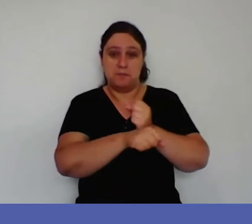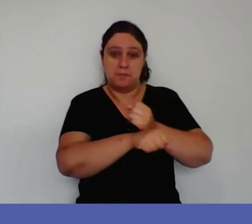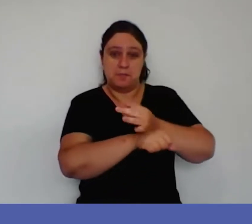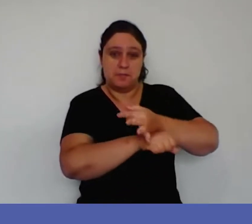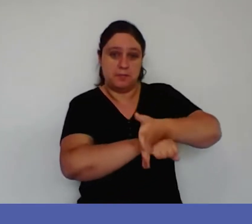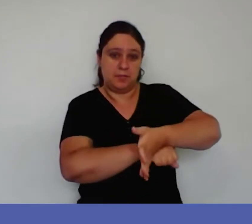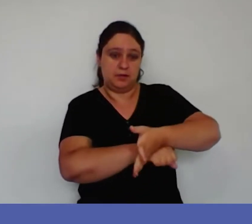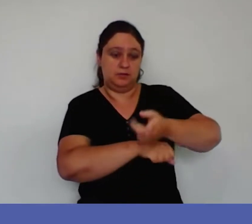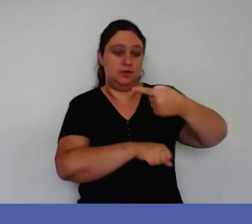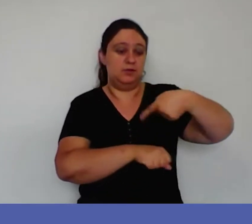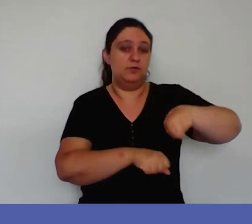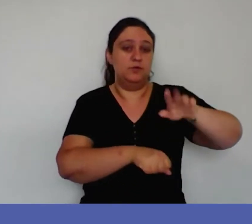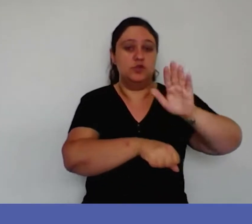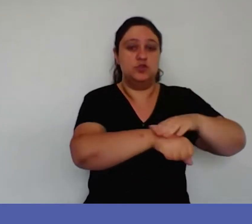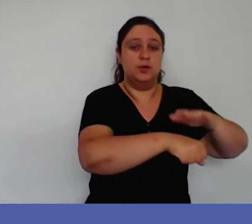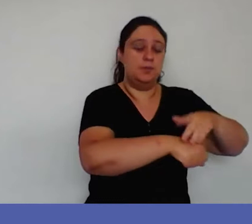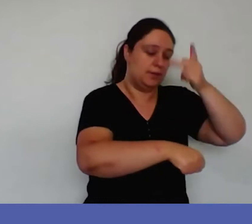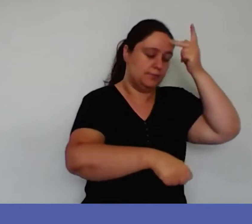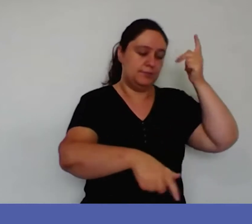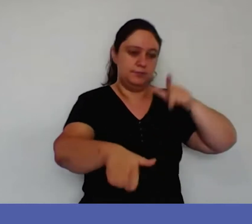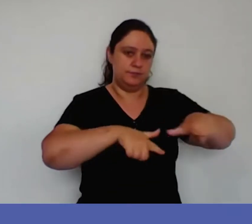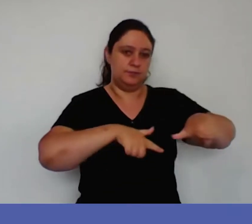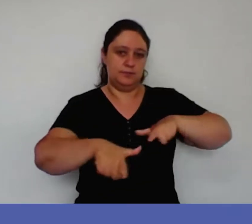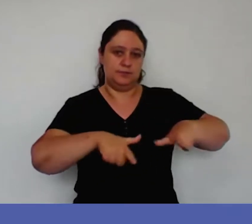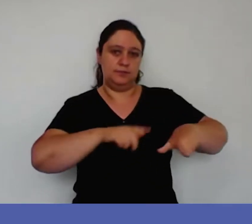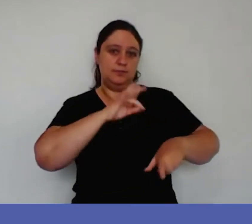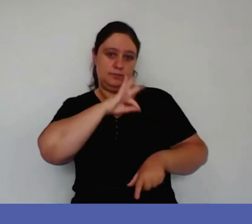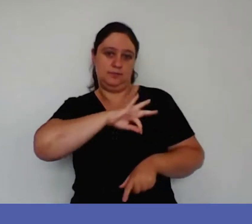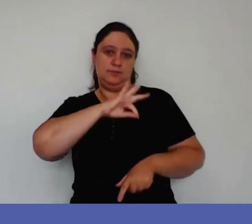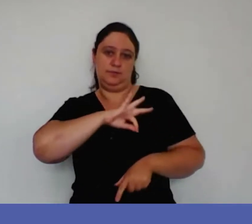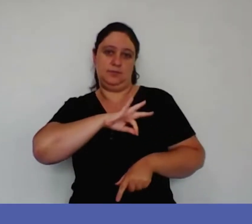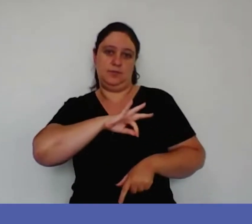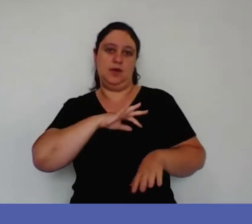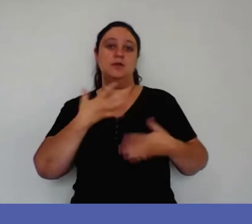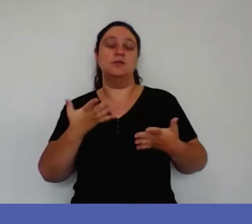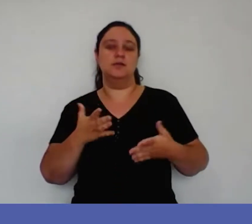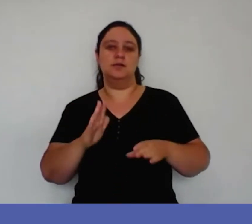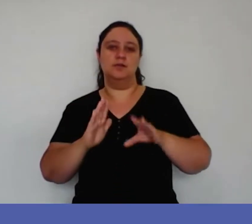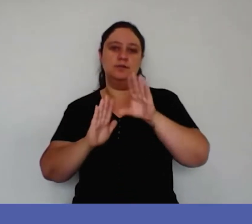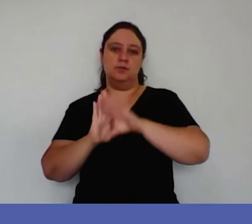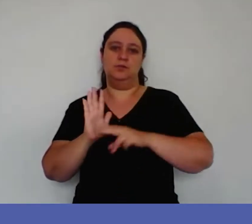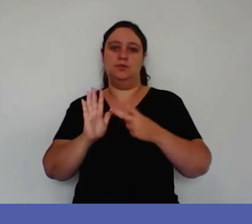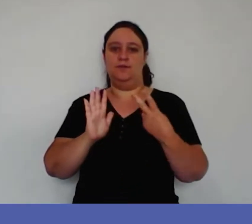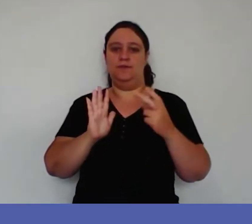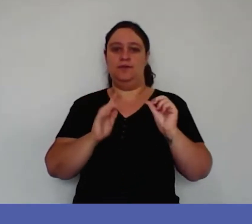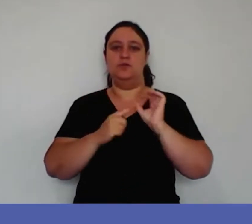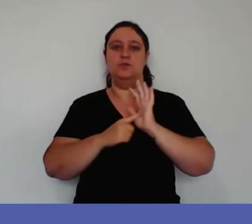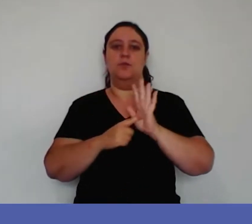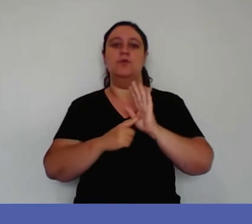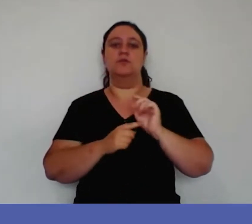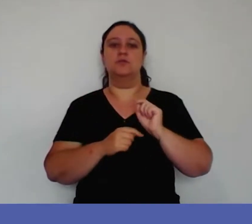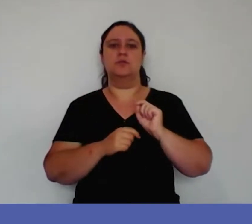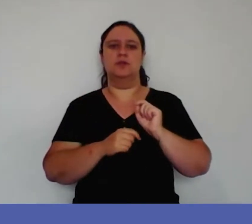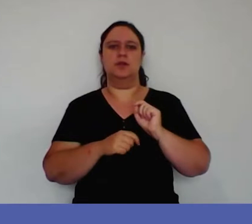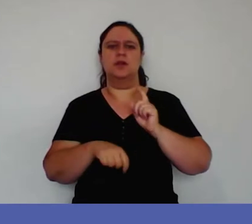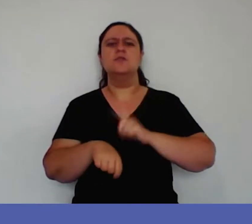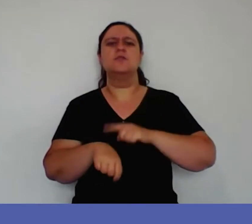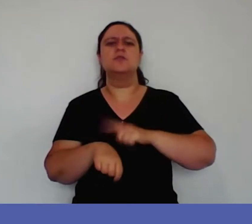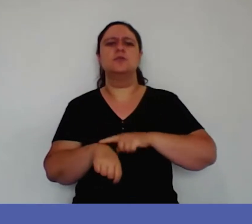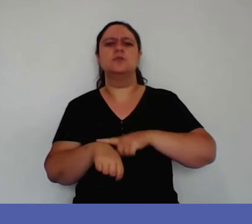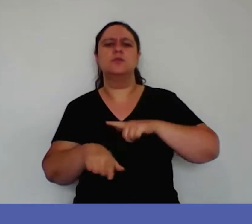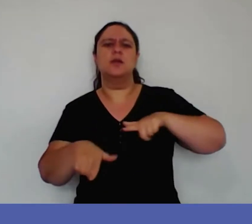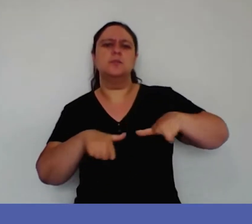e a jornada de trabalho, registrado em capítulo 20 de Mateus, de